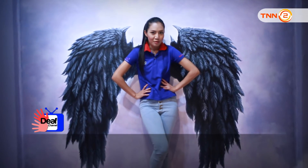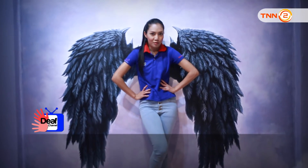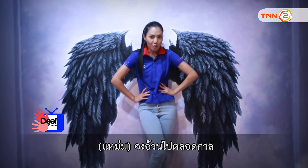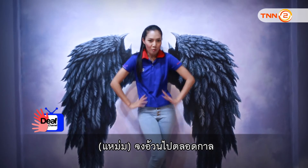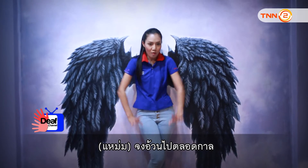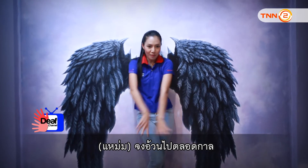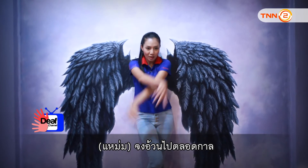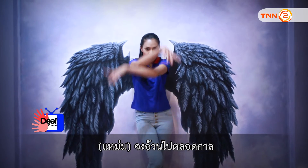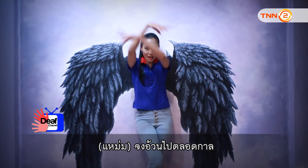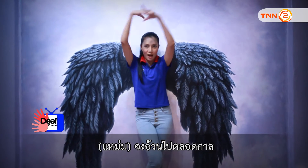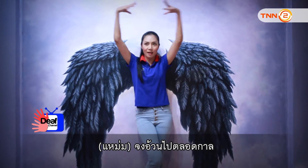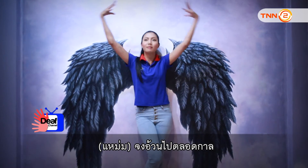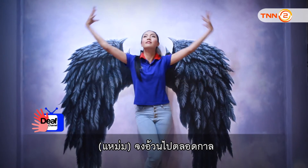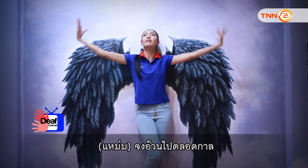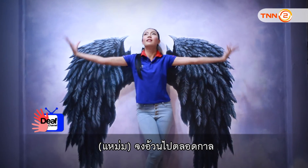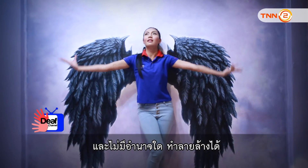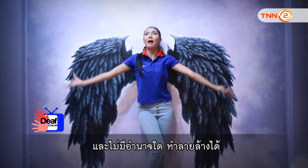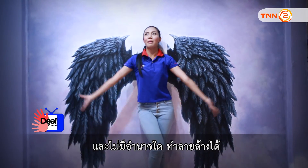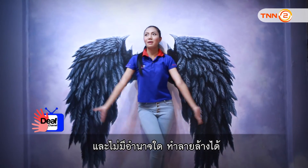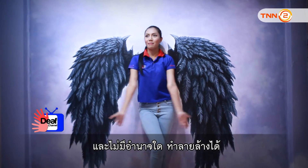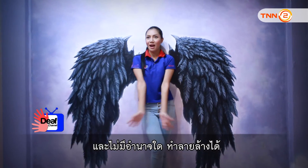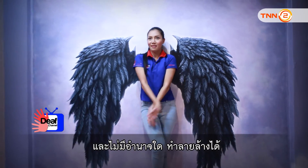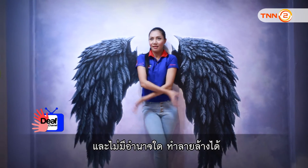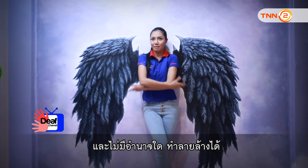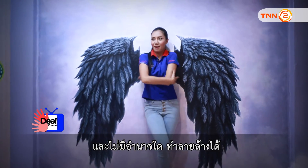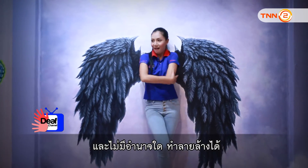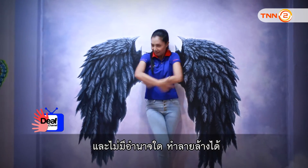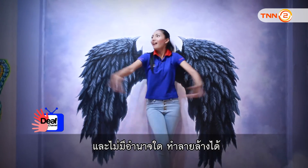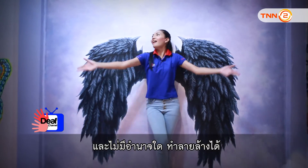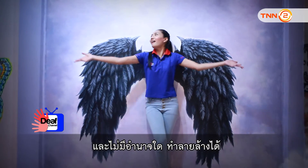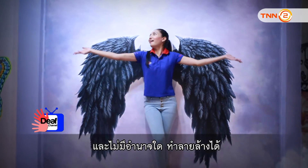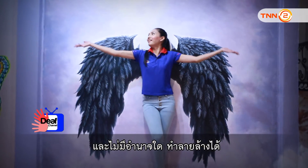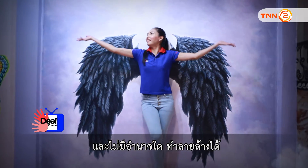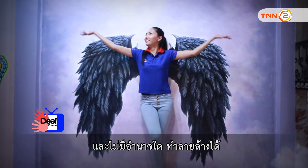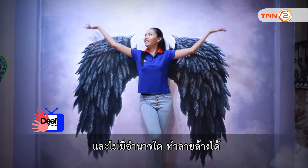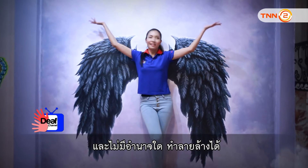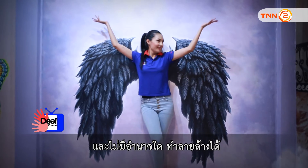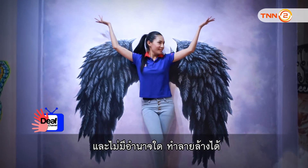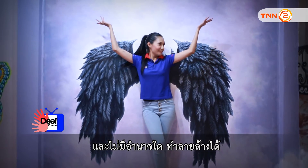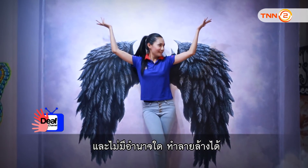จงอ้วนไปตลอดกาลและไม่มีอำนาจใดทำลายล้างได้